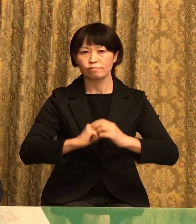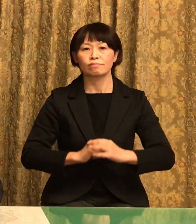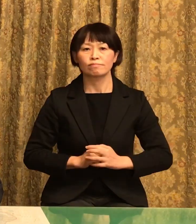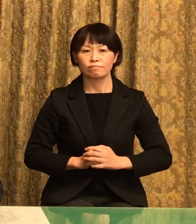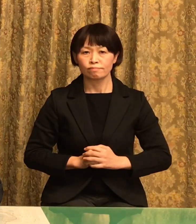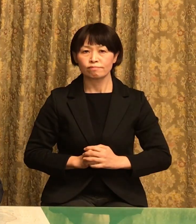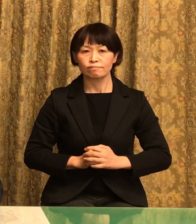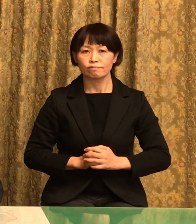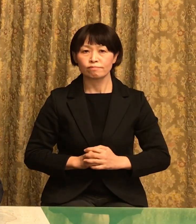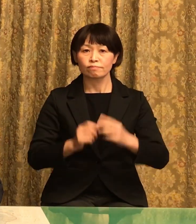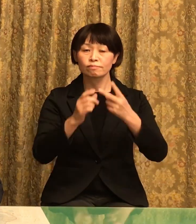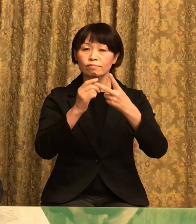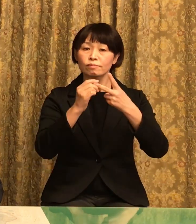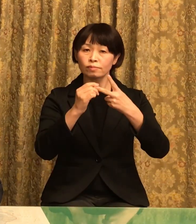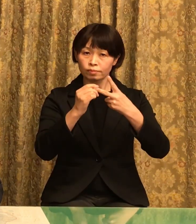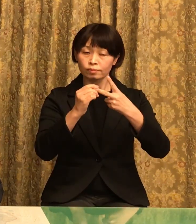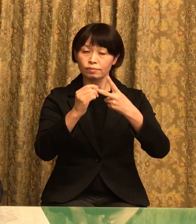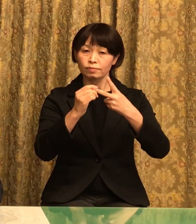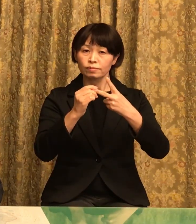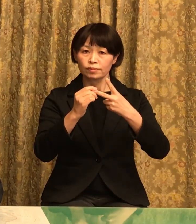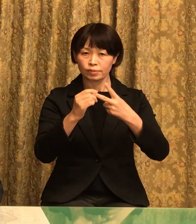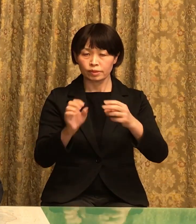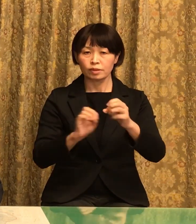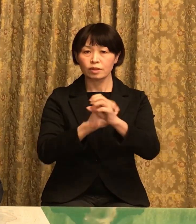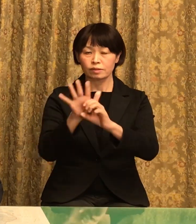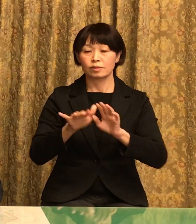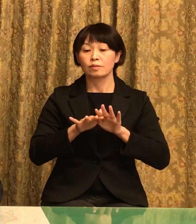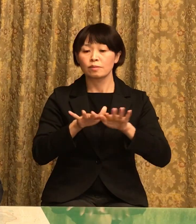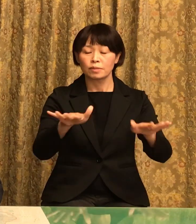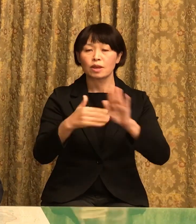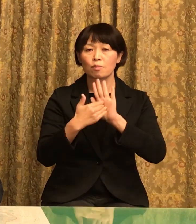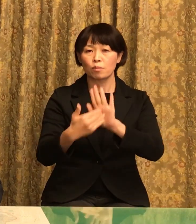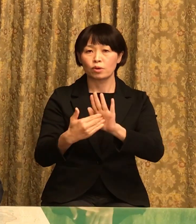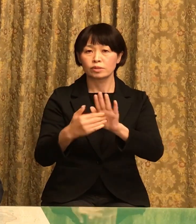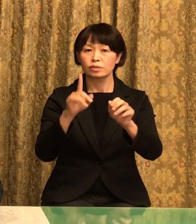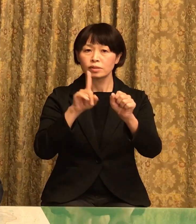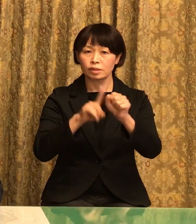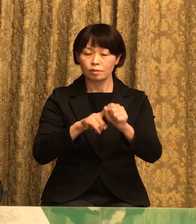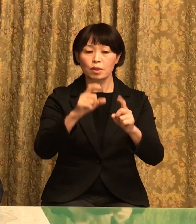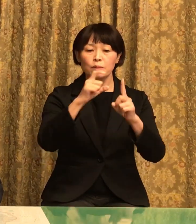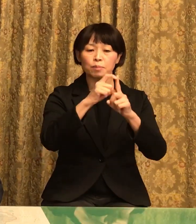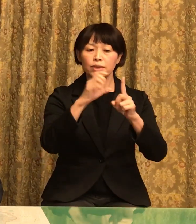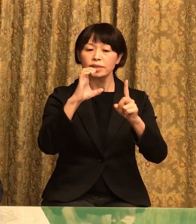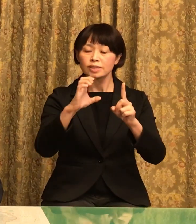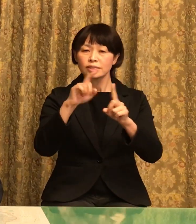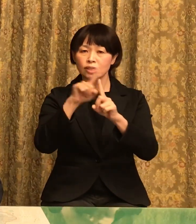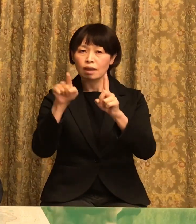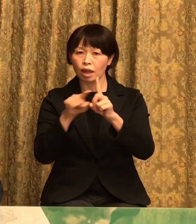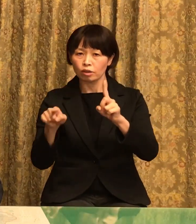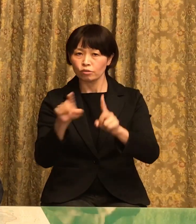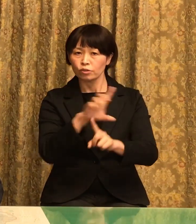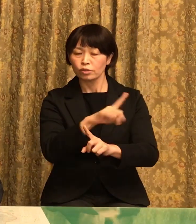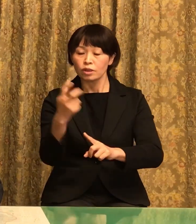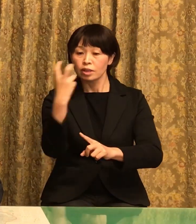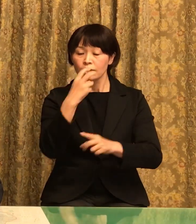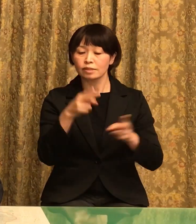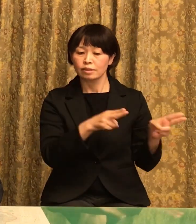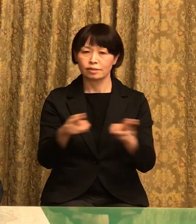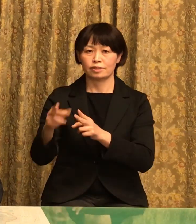。2点目はまん延防止のための PCR 等の検査体制の強化です